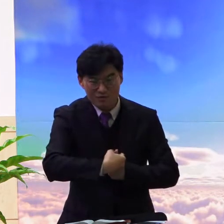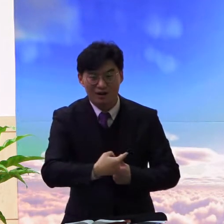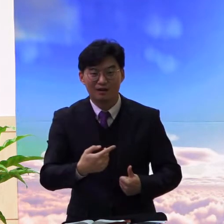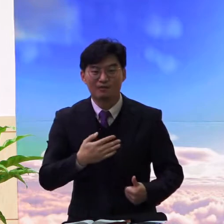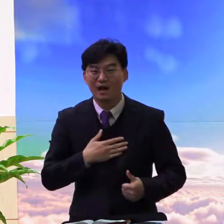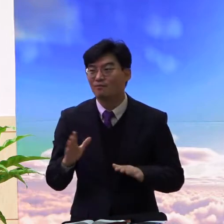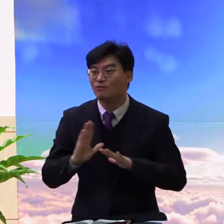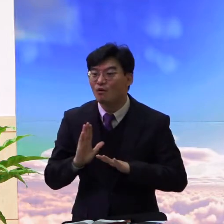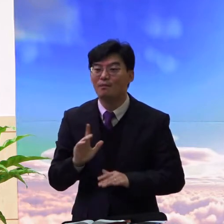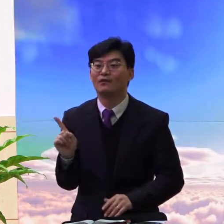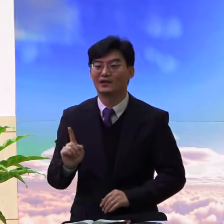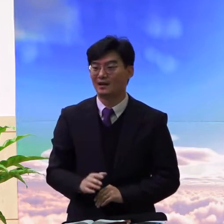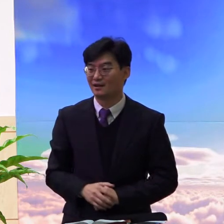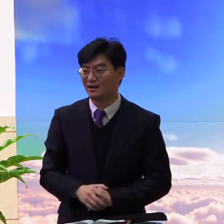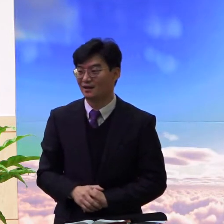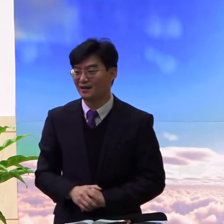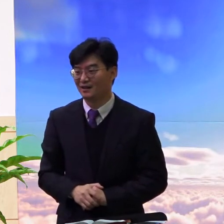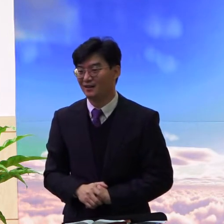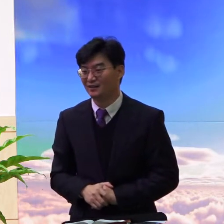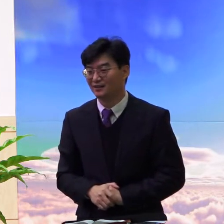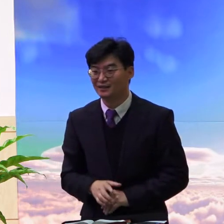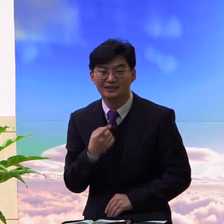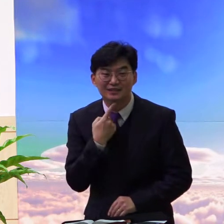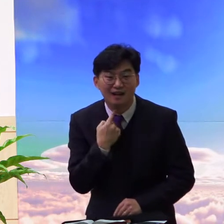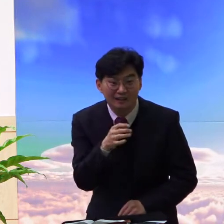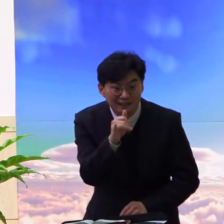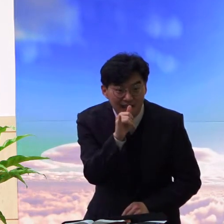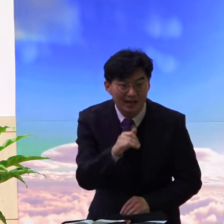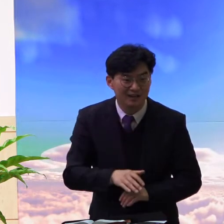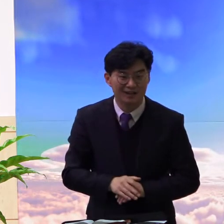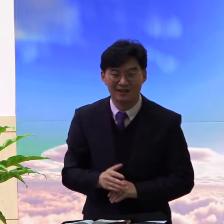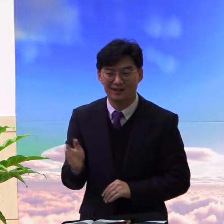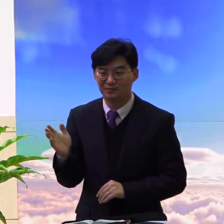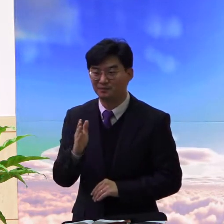위협을 느껴가지고 도망쳐 보신 적이 있으십니까?